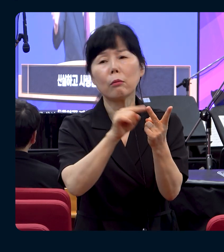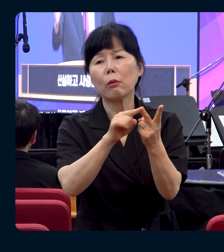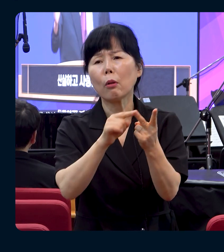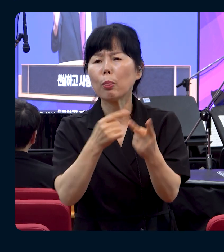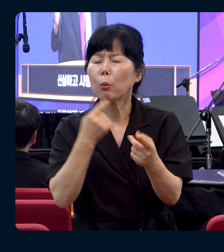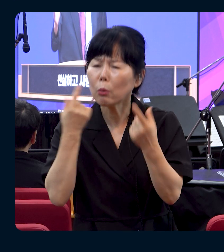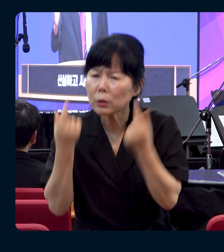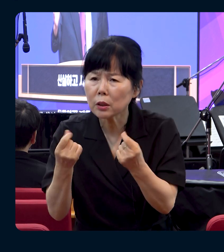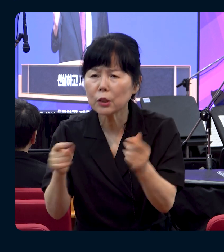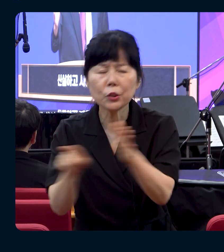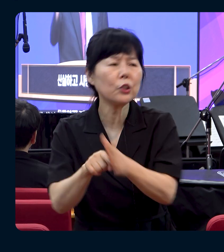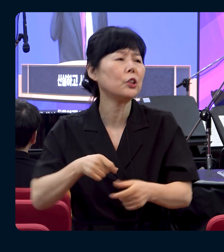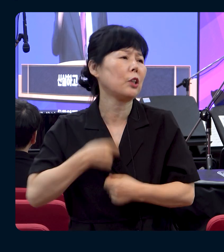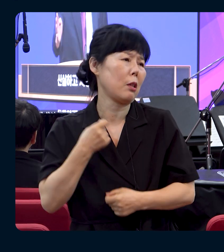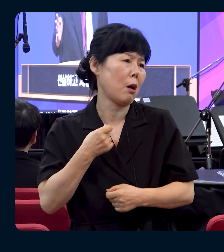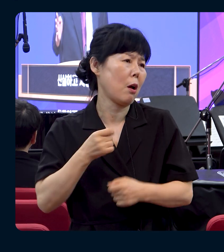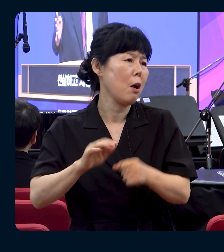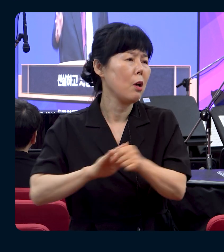쓰고 있잖아요.